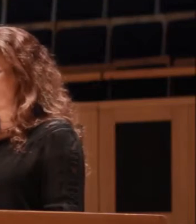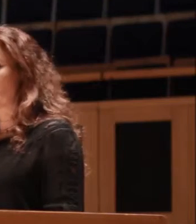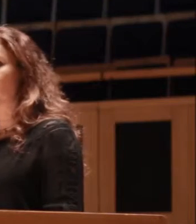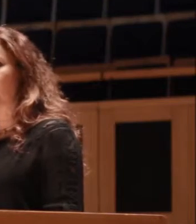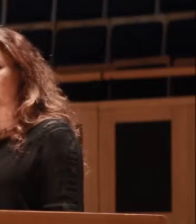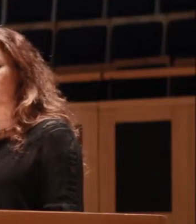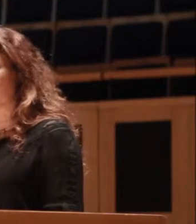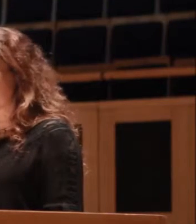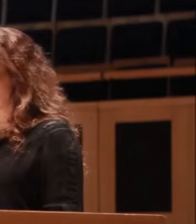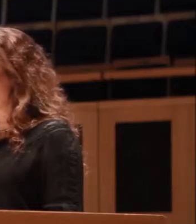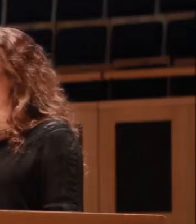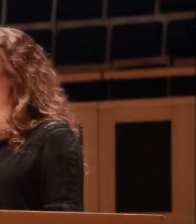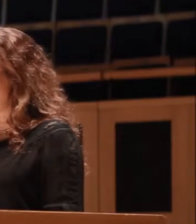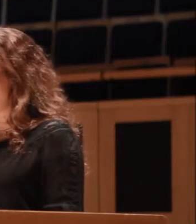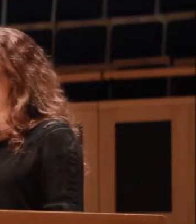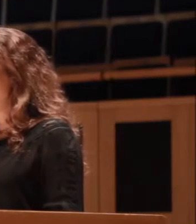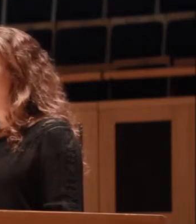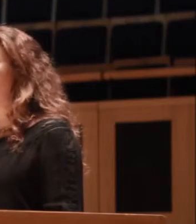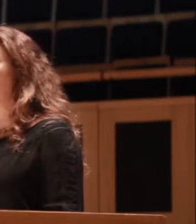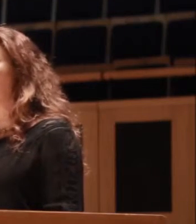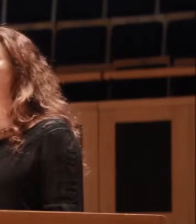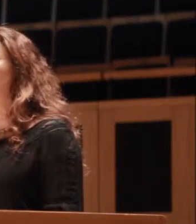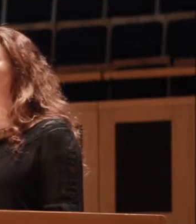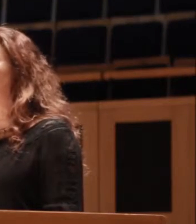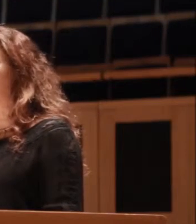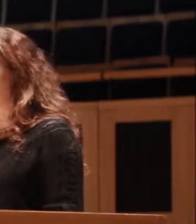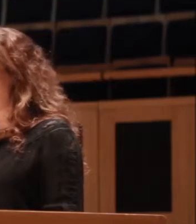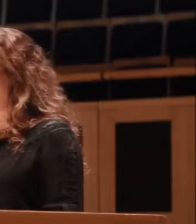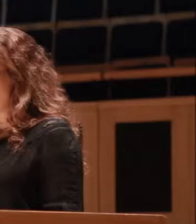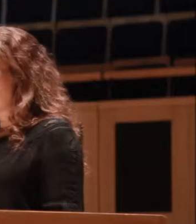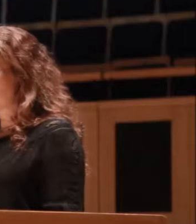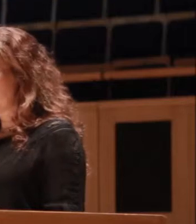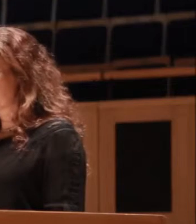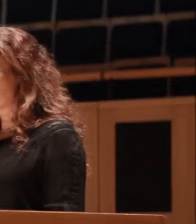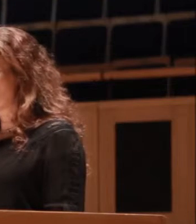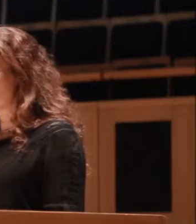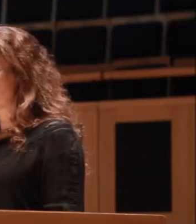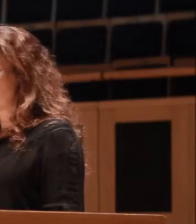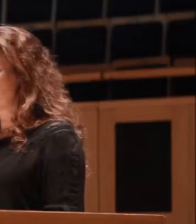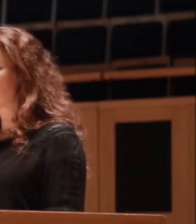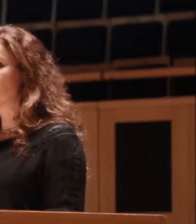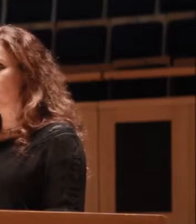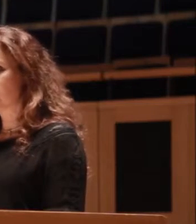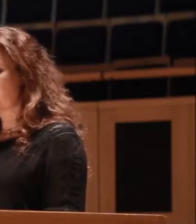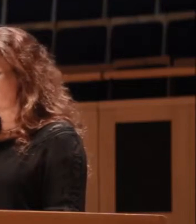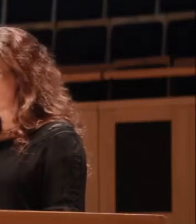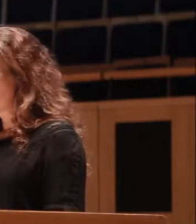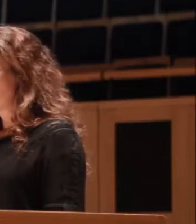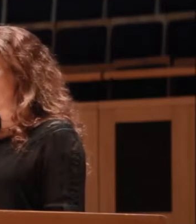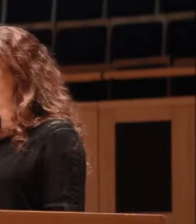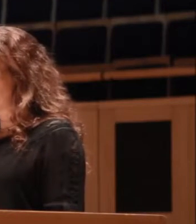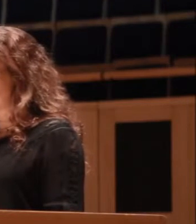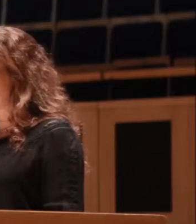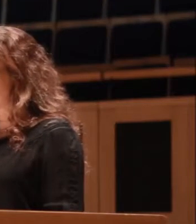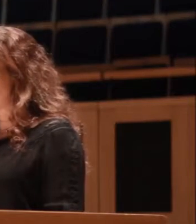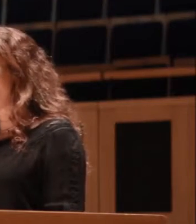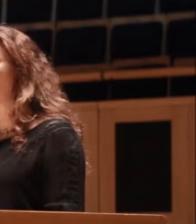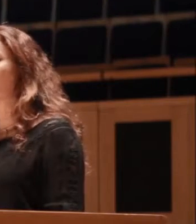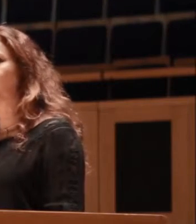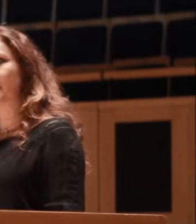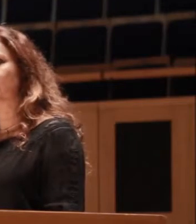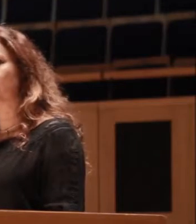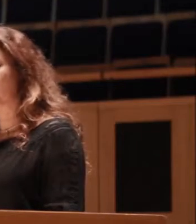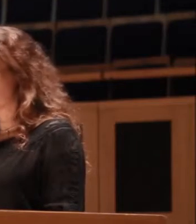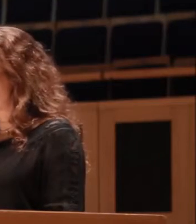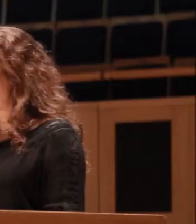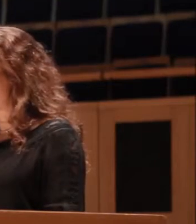Política Nacional de Participação Social vem regulamentar as relações entre o Estado e as diferentes